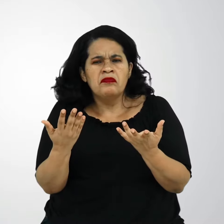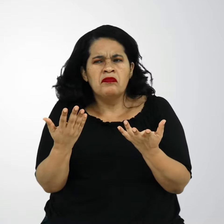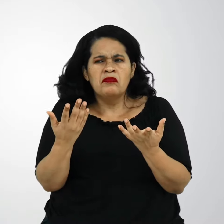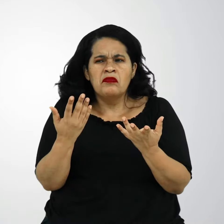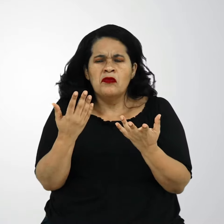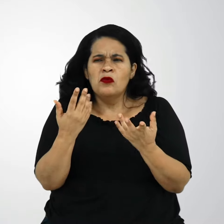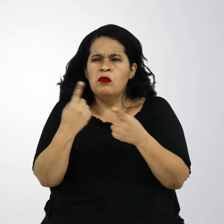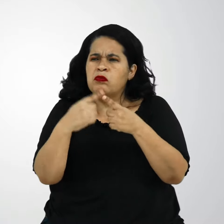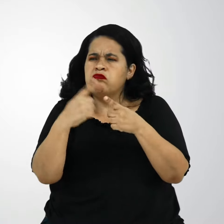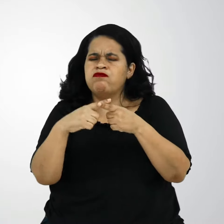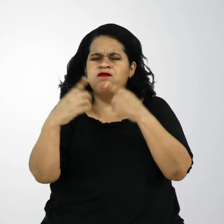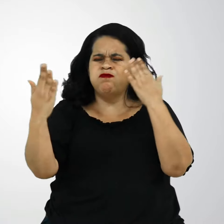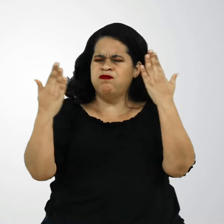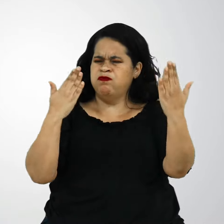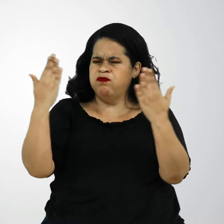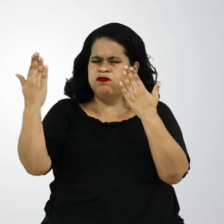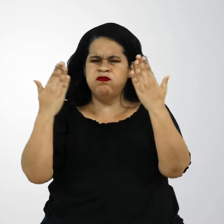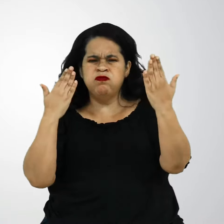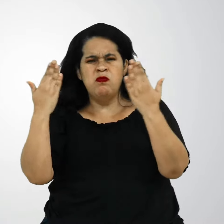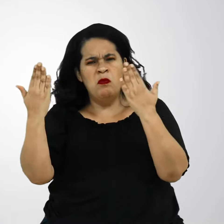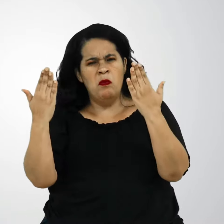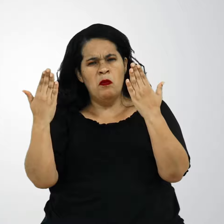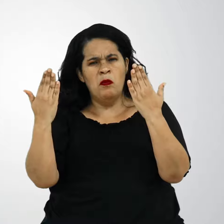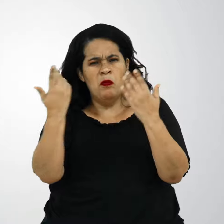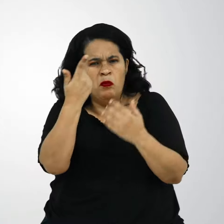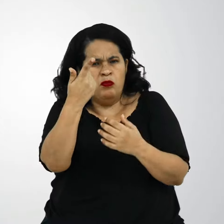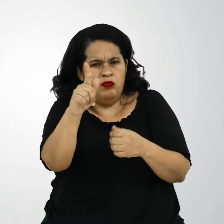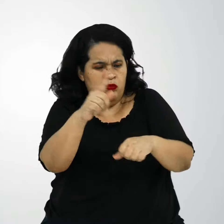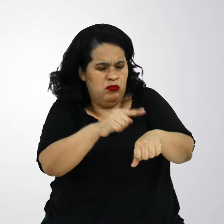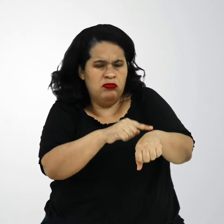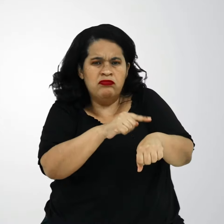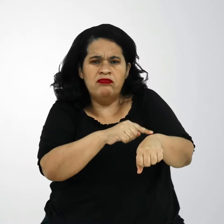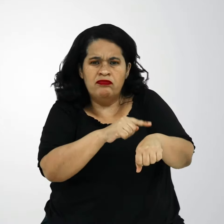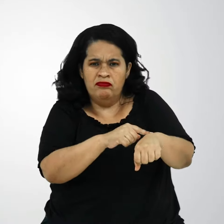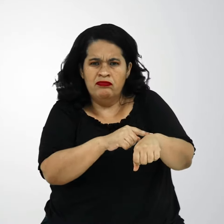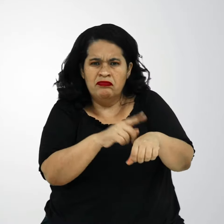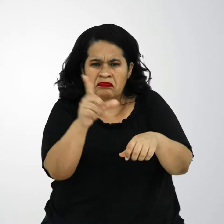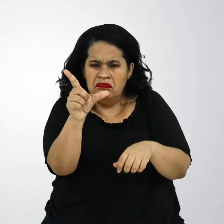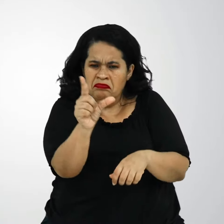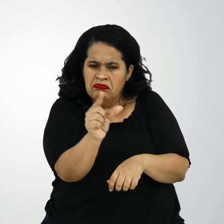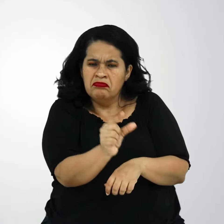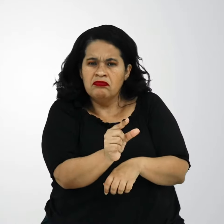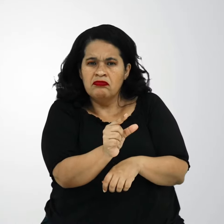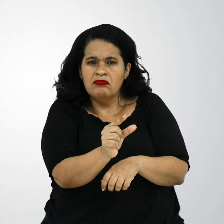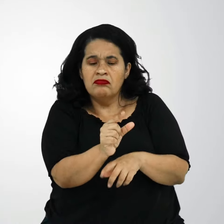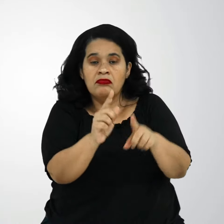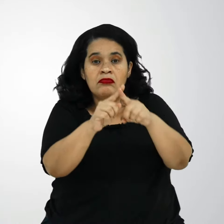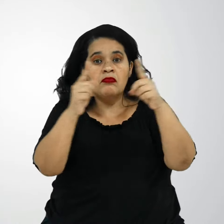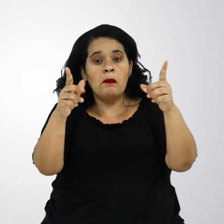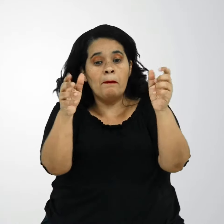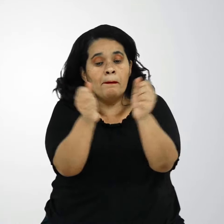pequeno se comparado a esse, né? Bom, a gente entende que é a questão o Apocalipse